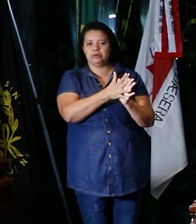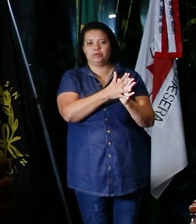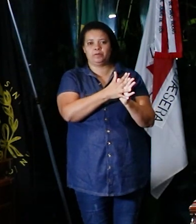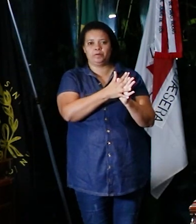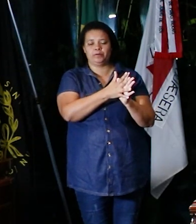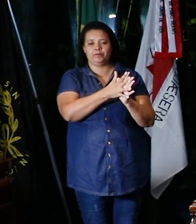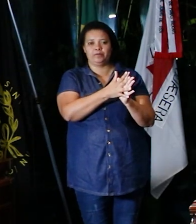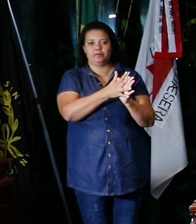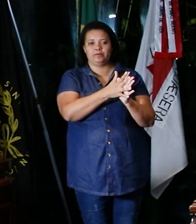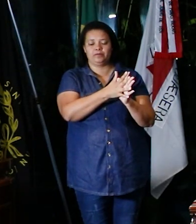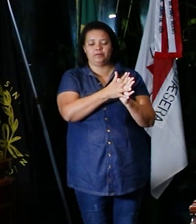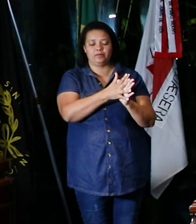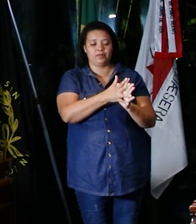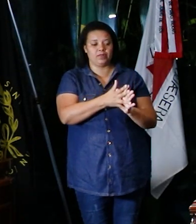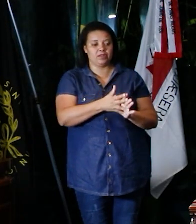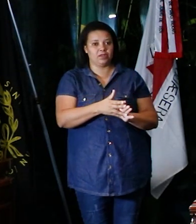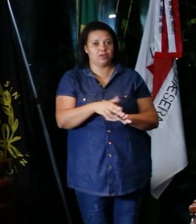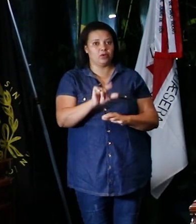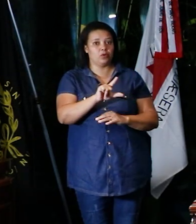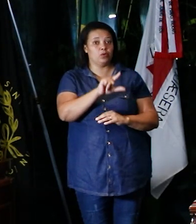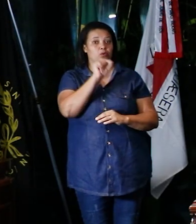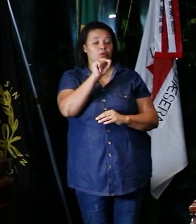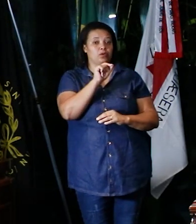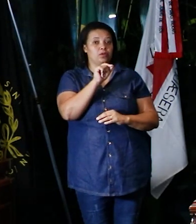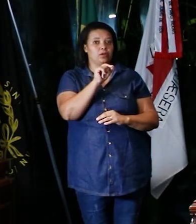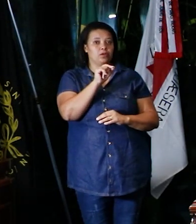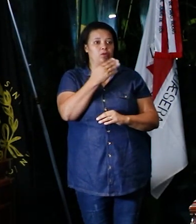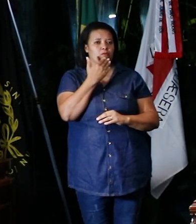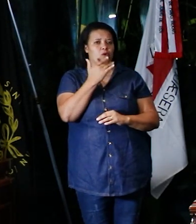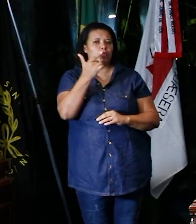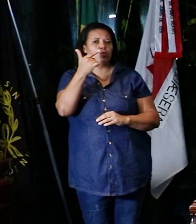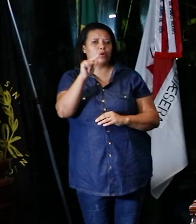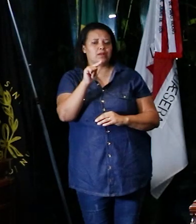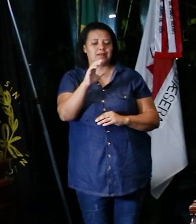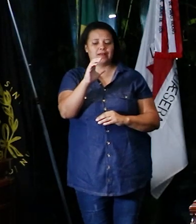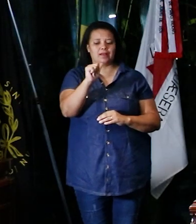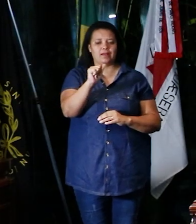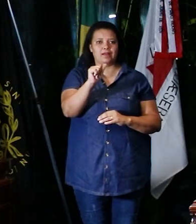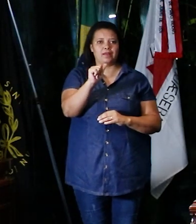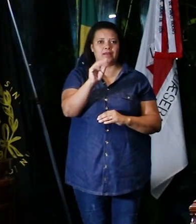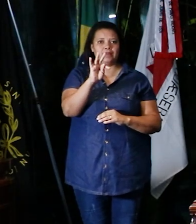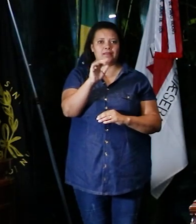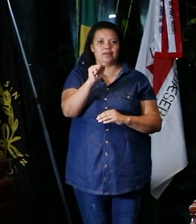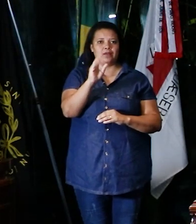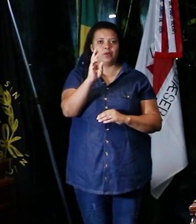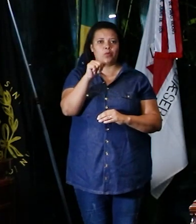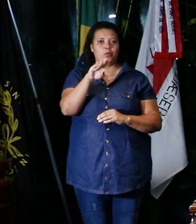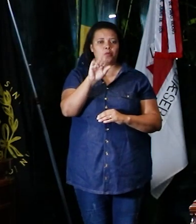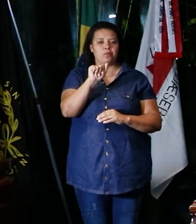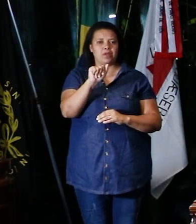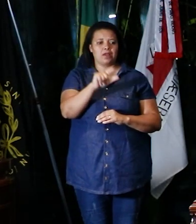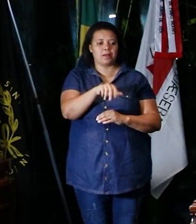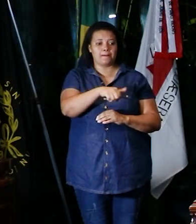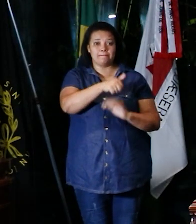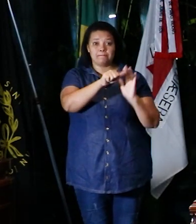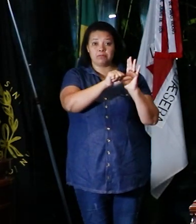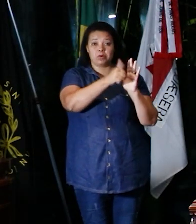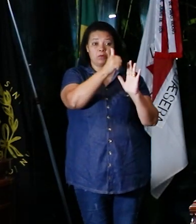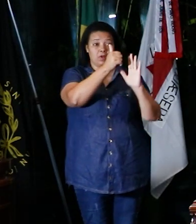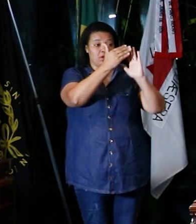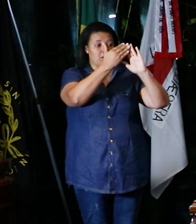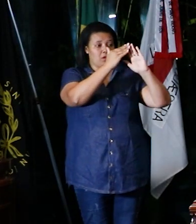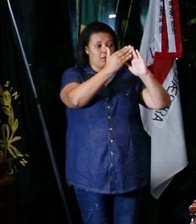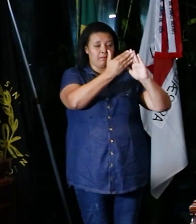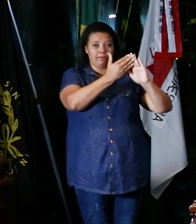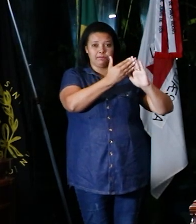escolheu? A favela de Catacumba, de nome exemplar, para ser arrasada primeiro que as